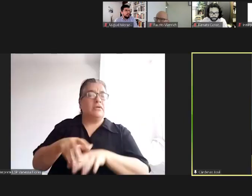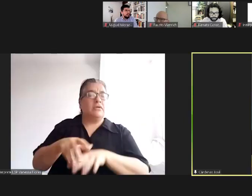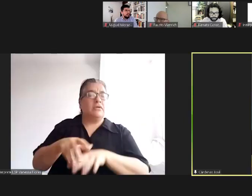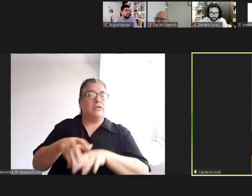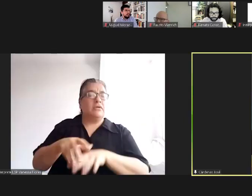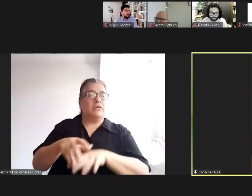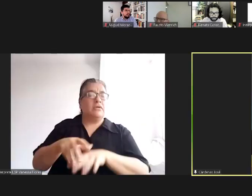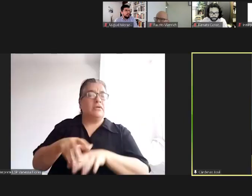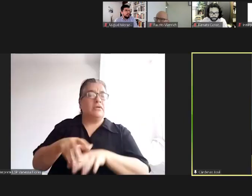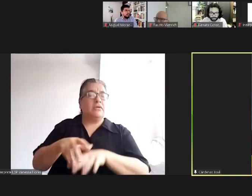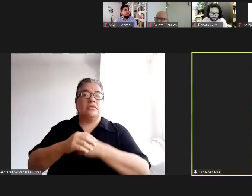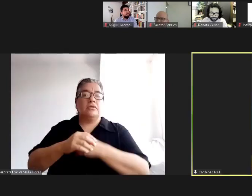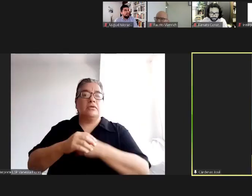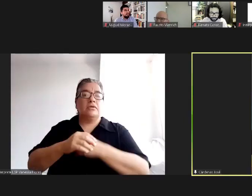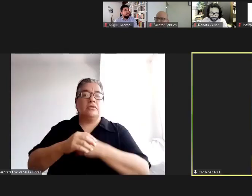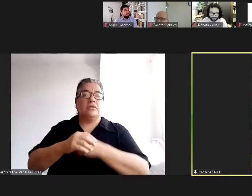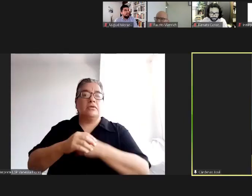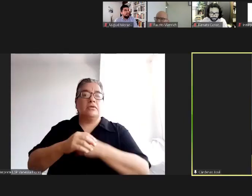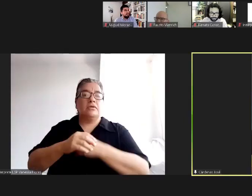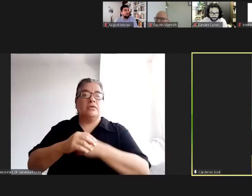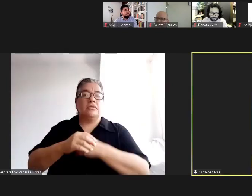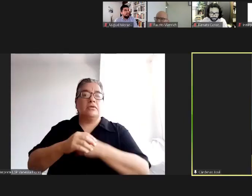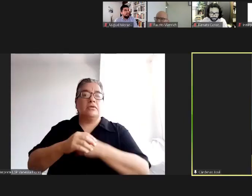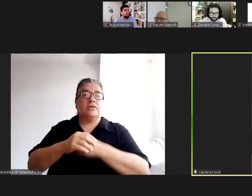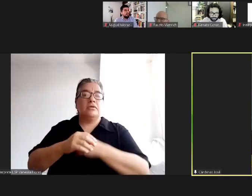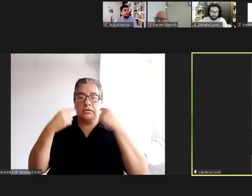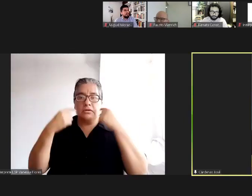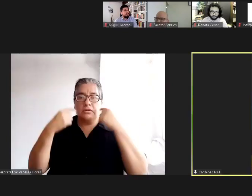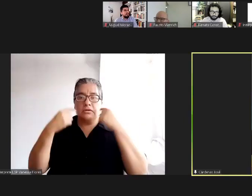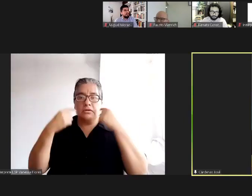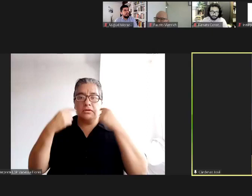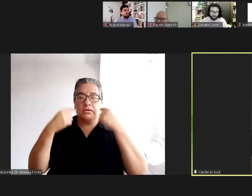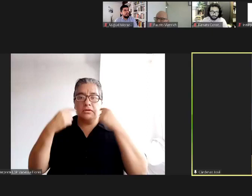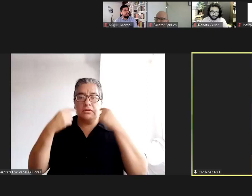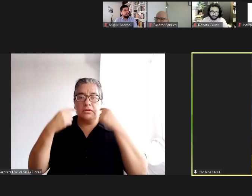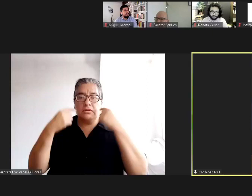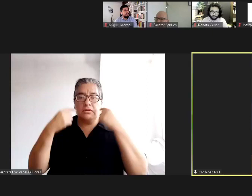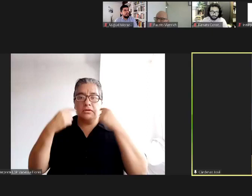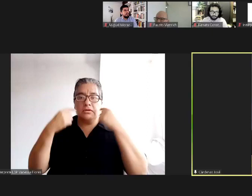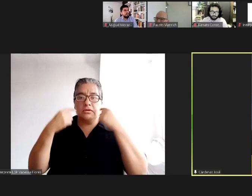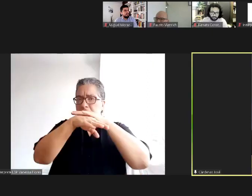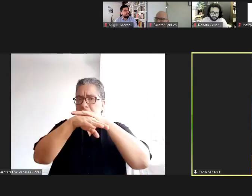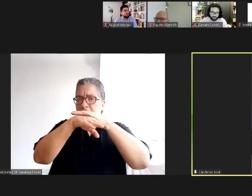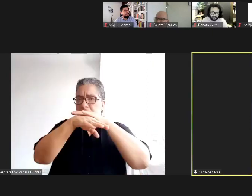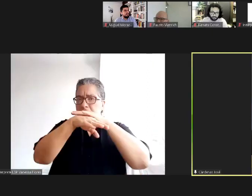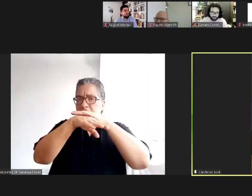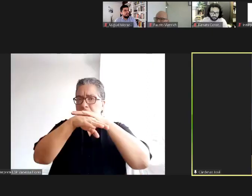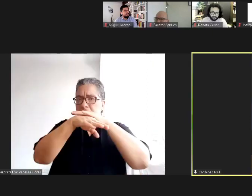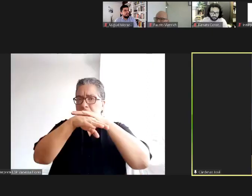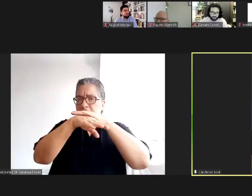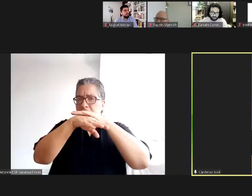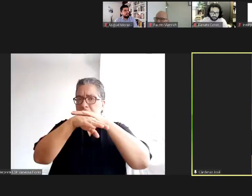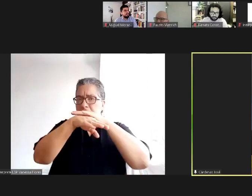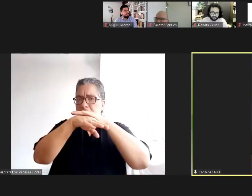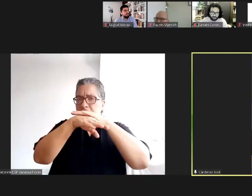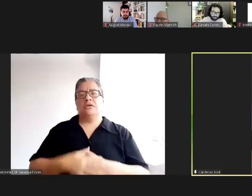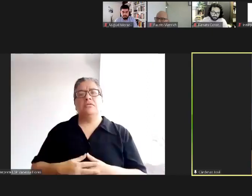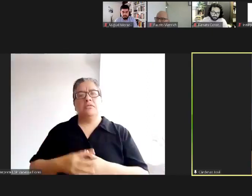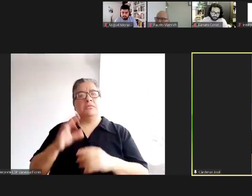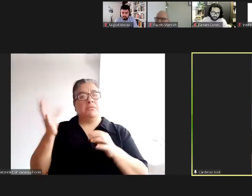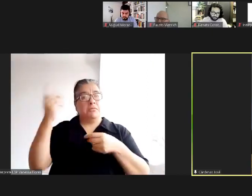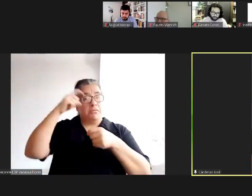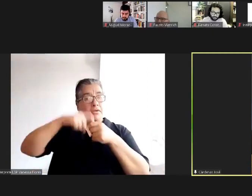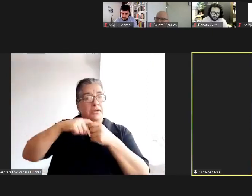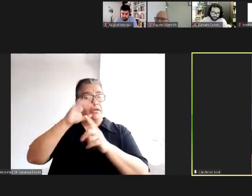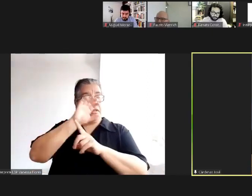auditiva pudieran acceder al séptimo arte, una de las manifestaciones más importantes de la cultura humana, y que ahora con ese cine